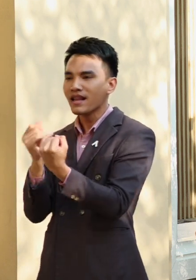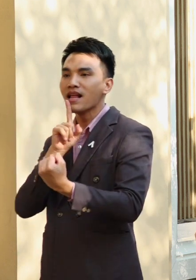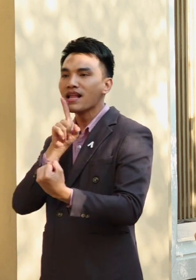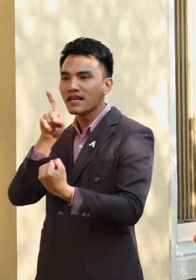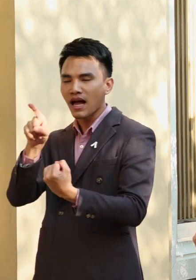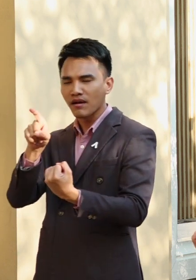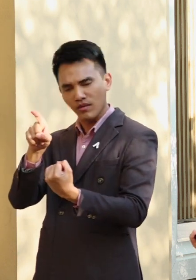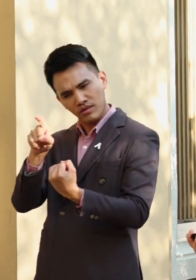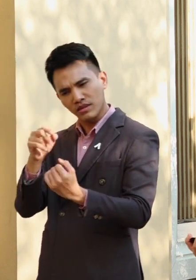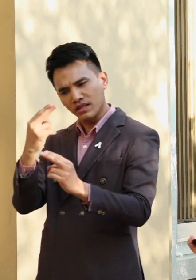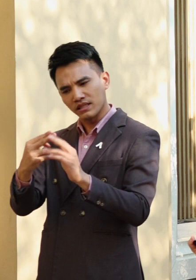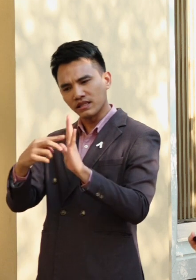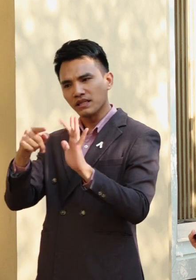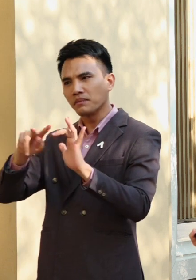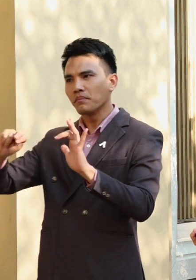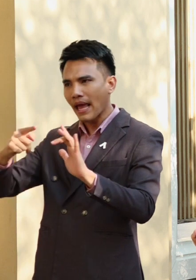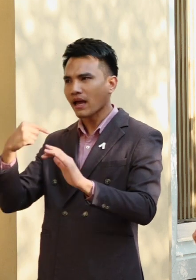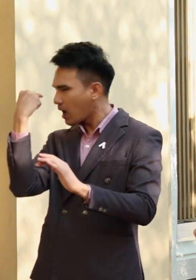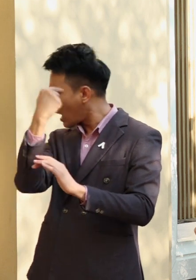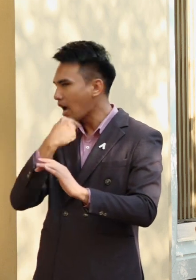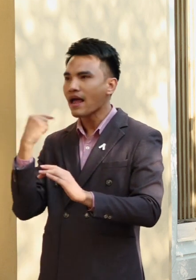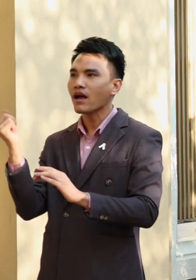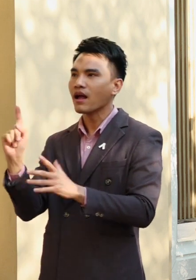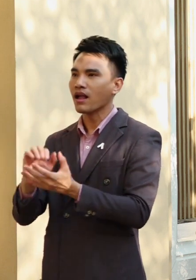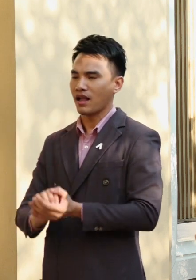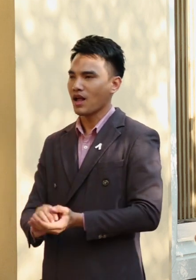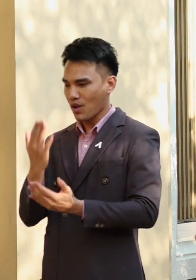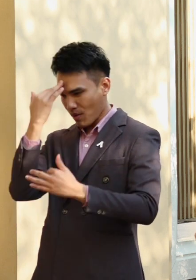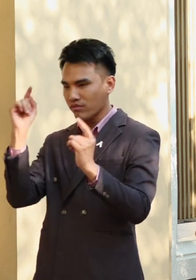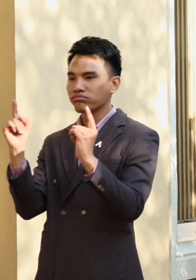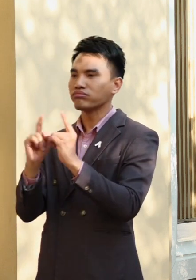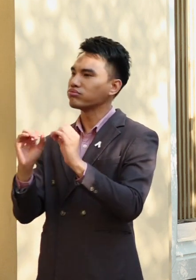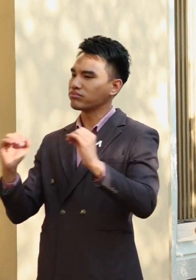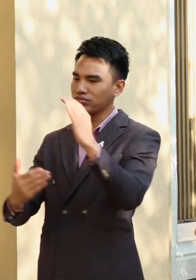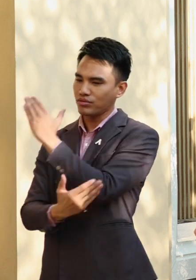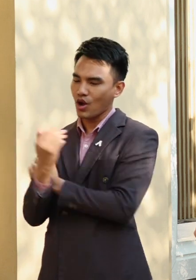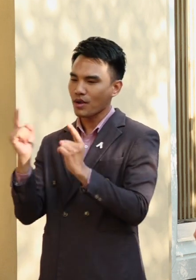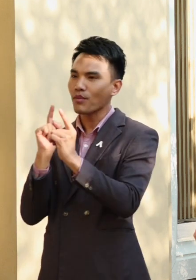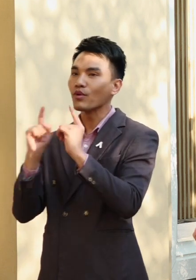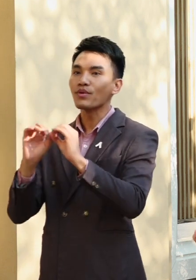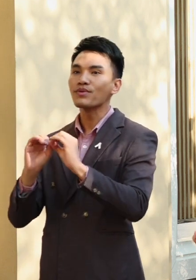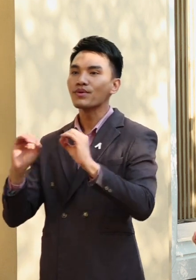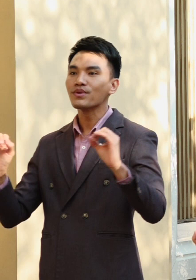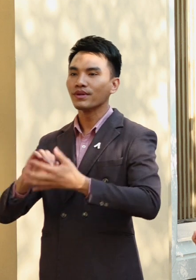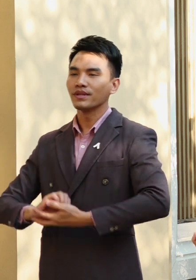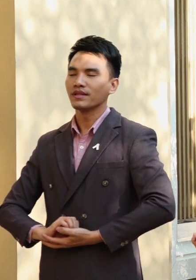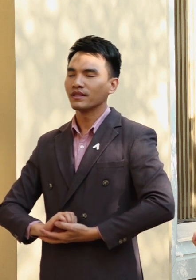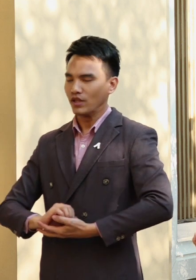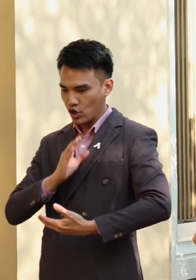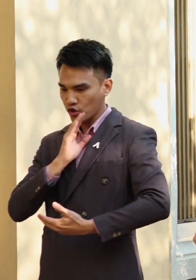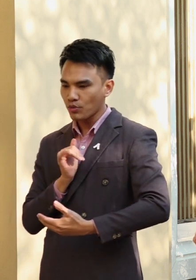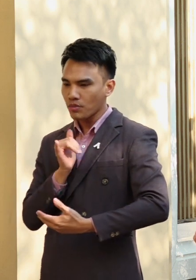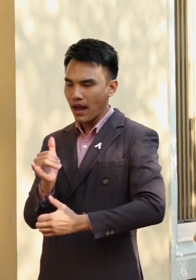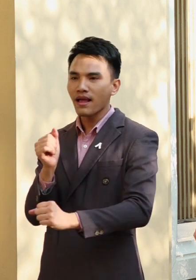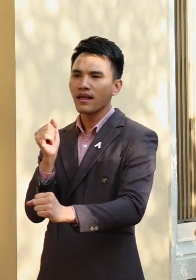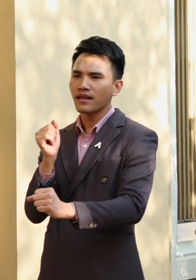าคนที่ชื่อแป้งนี่คือคนไหนหรือนะครับเพราะว่าก็ไม่เคยรู้จักไม่เคยได้มีโอกาสคุยนะครับเพียงแต่ว่าเวลาไปพื้น